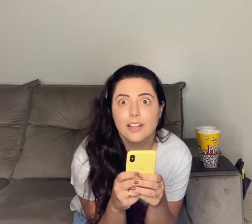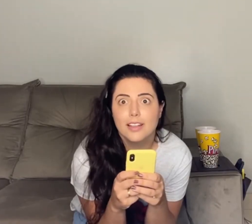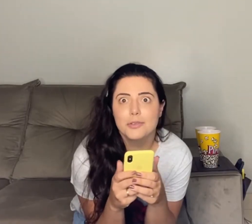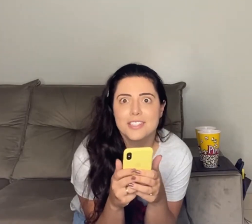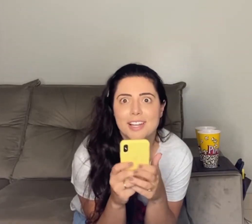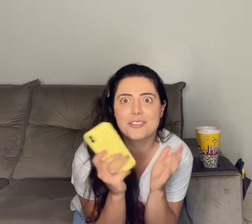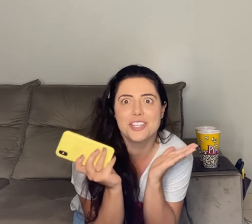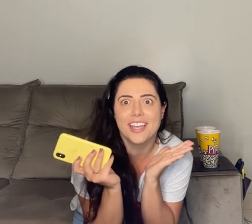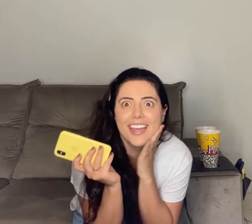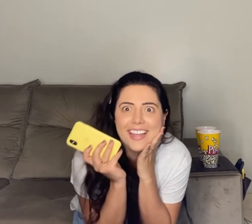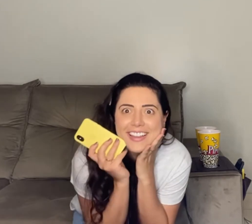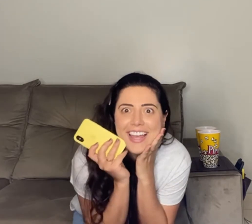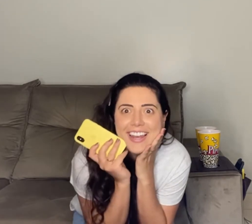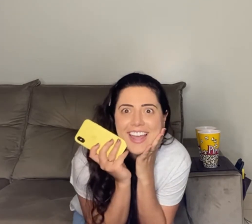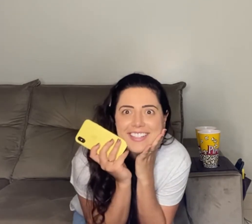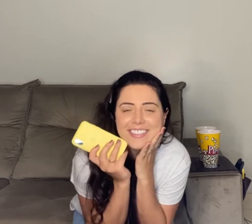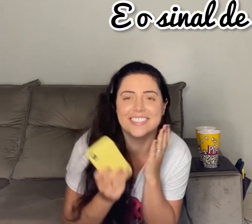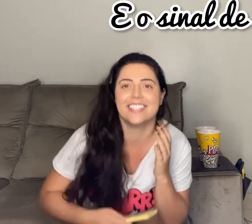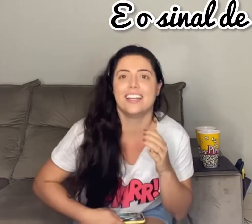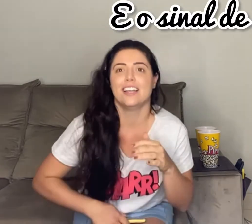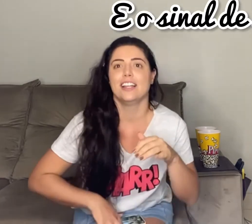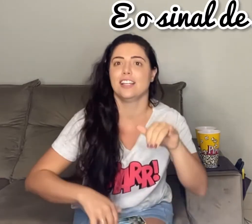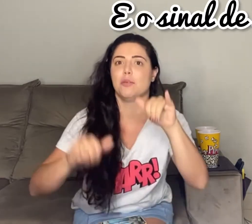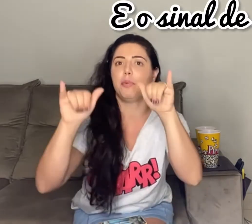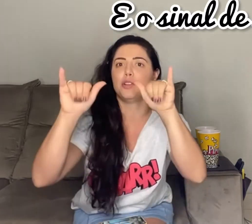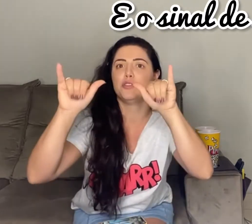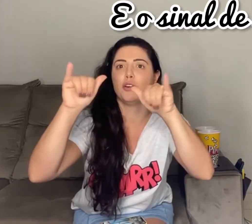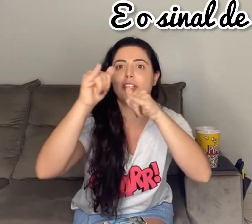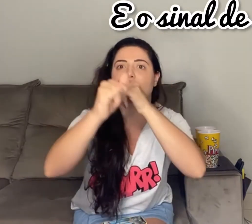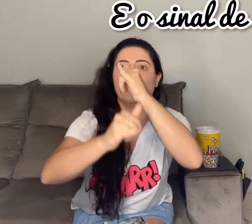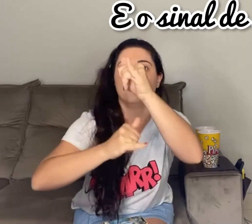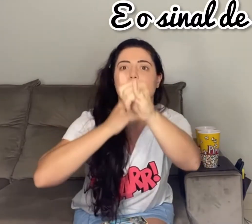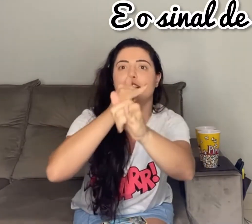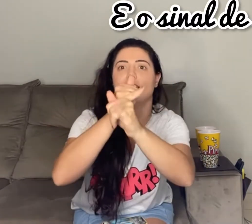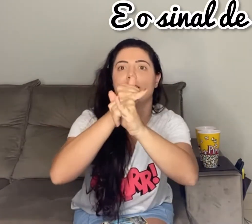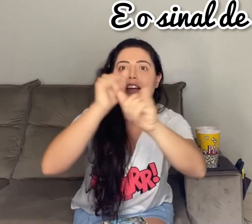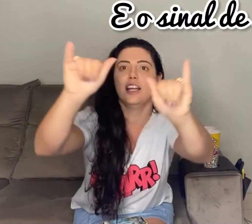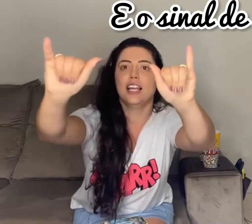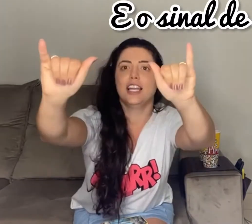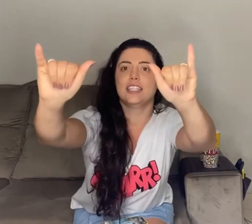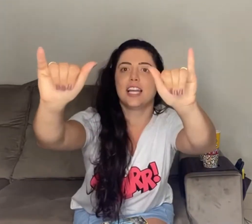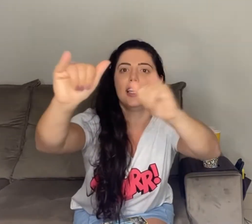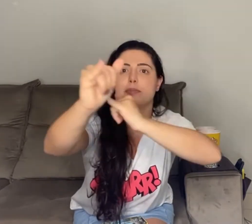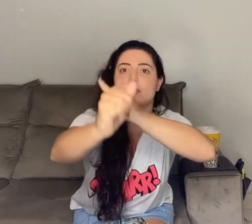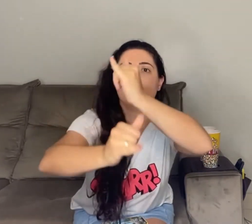E o sinal de internet não pode faltar, né? Ó, letra Y,